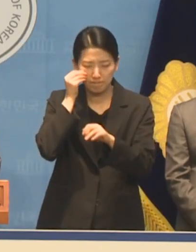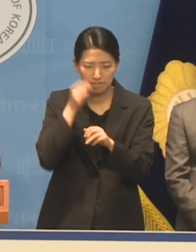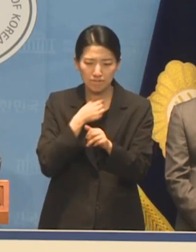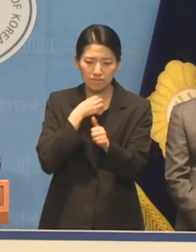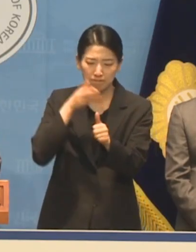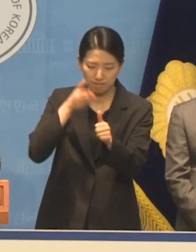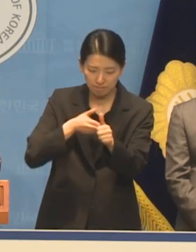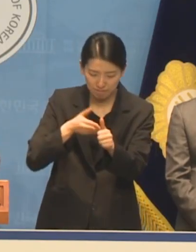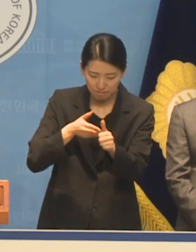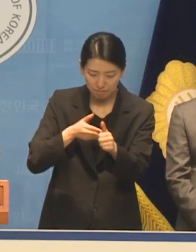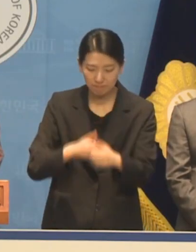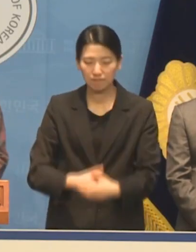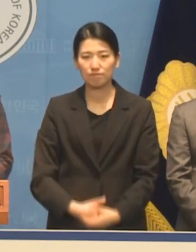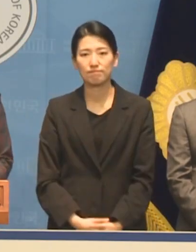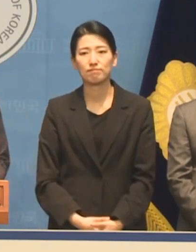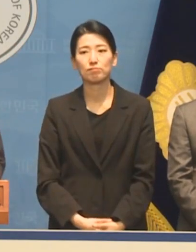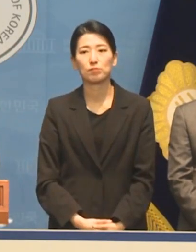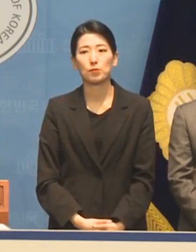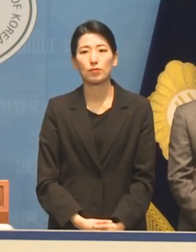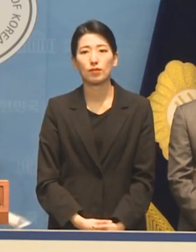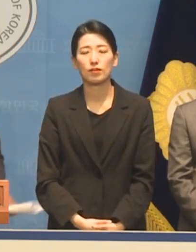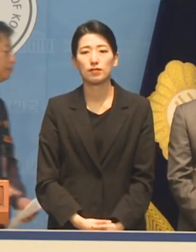호소드립니다. 감사합니다.